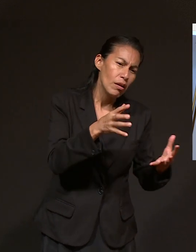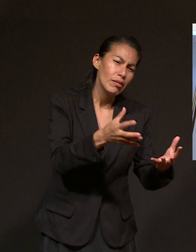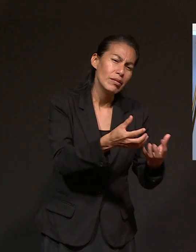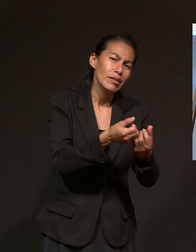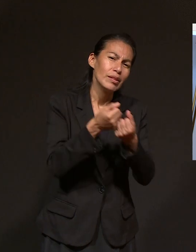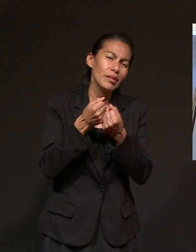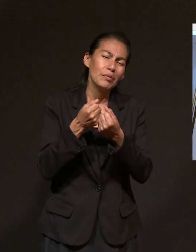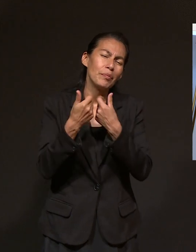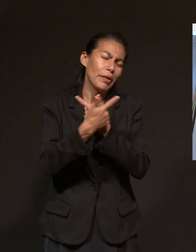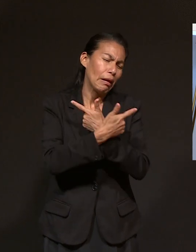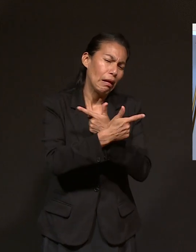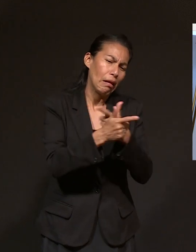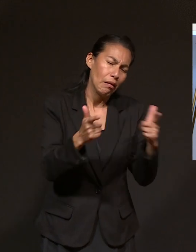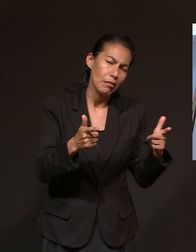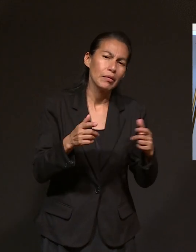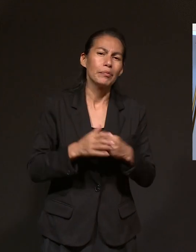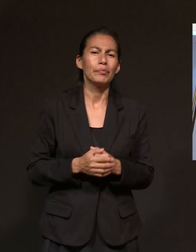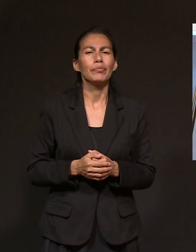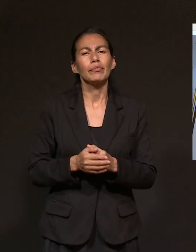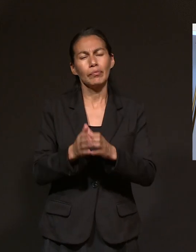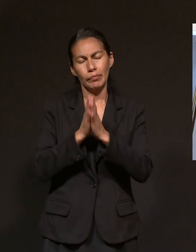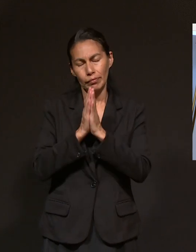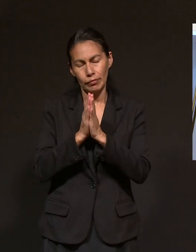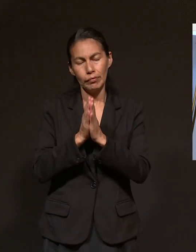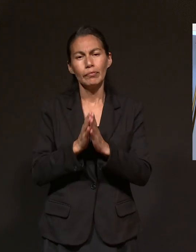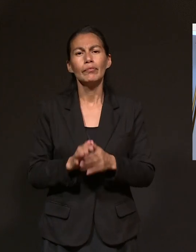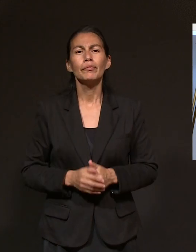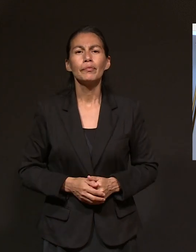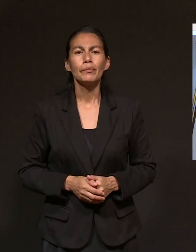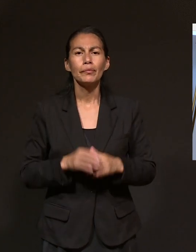de sus hijos, de su pueblo